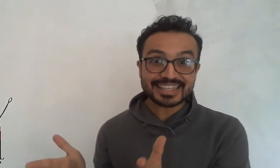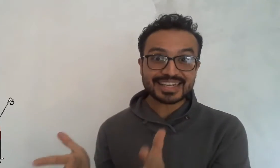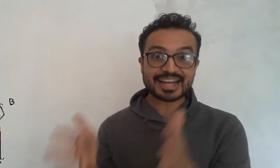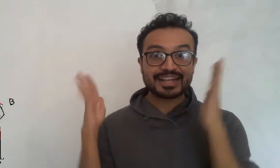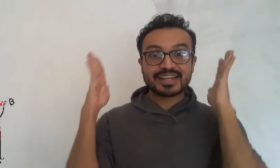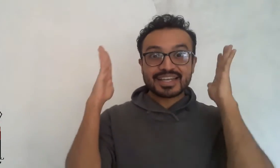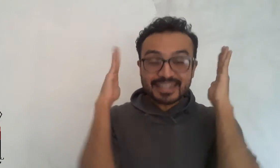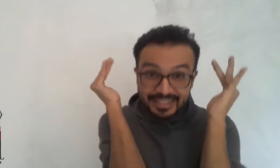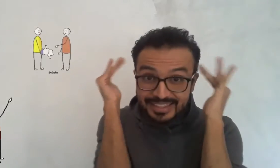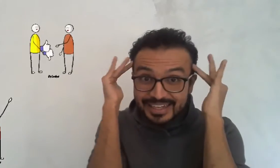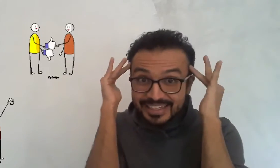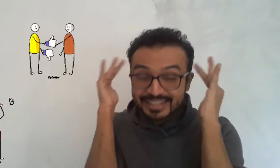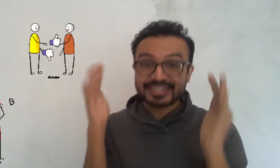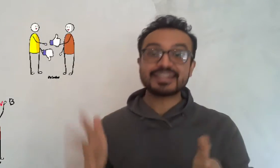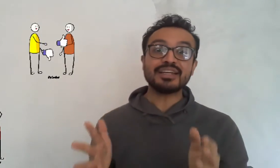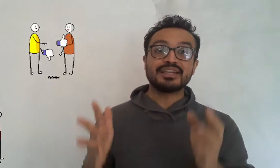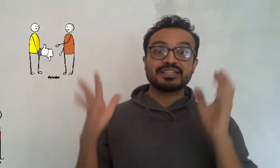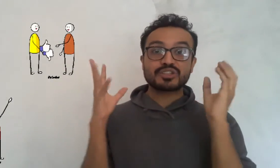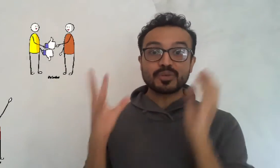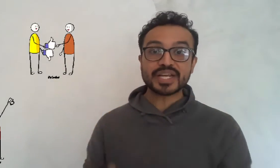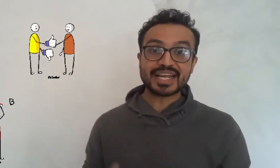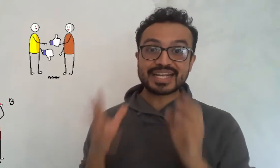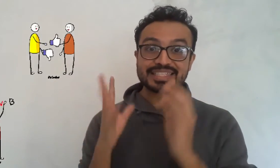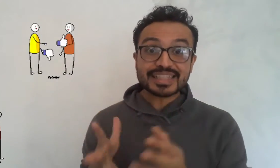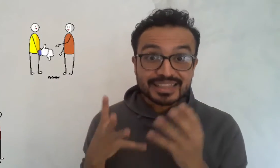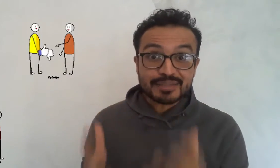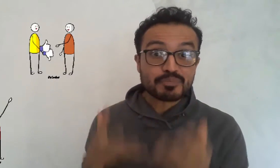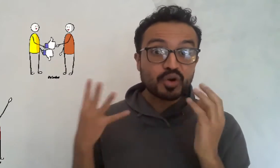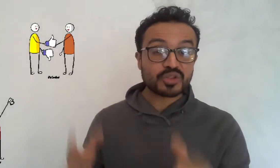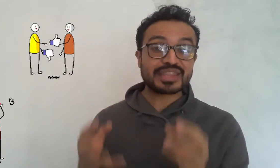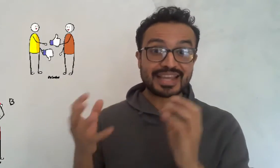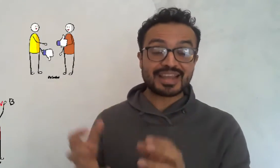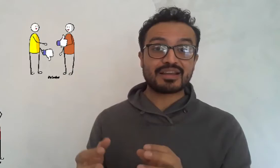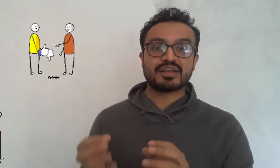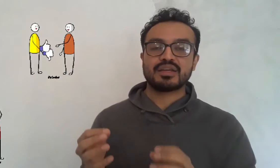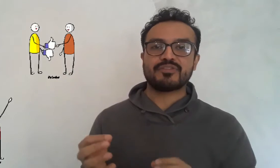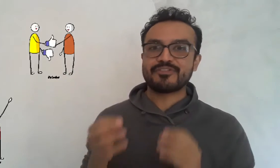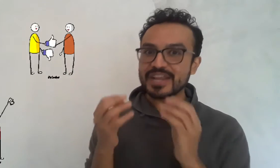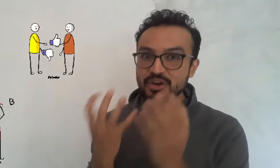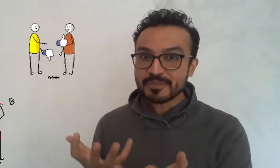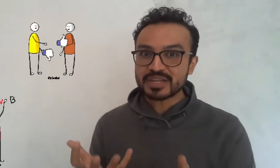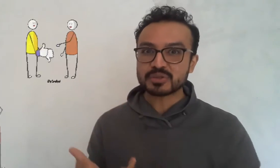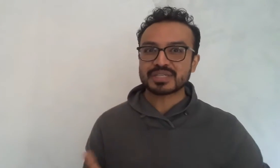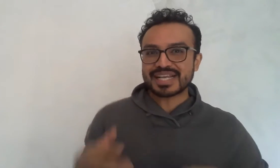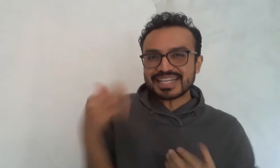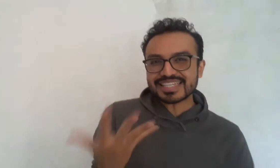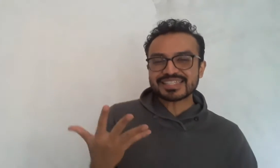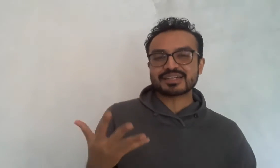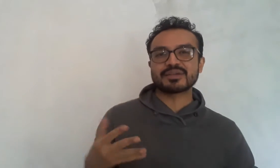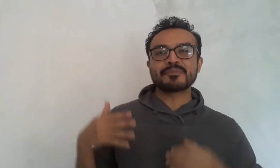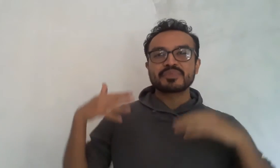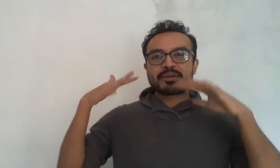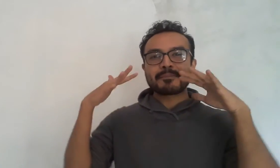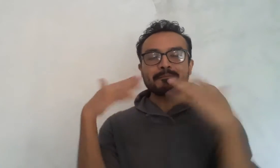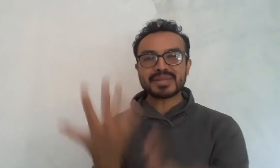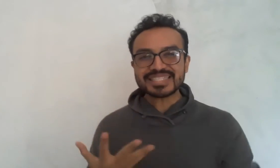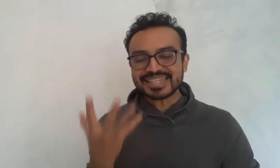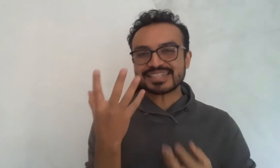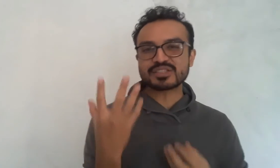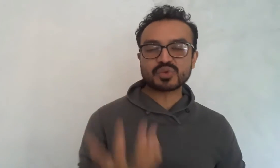crítica inteligente sobre ese tipo de fenómenos. Es decir, más que